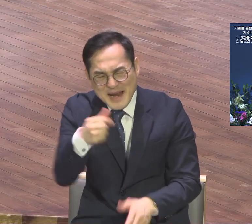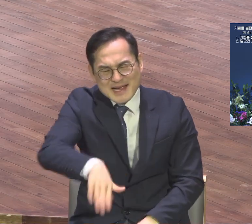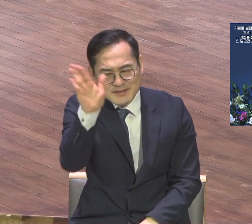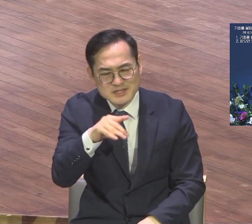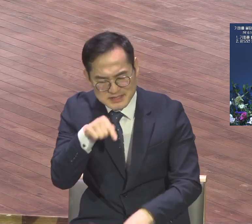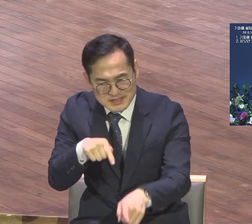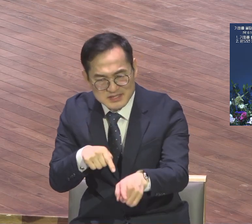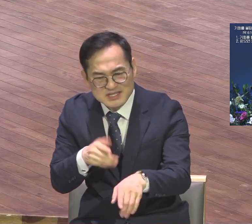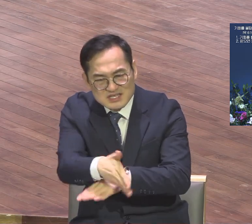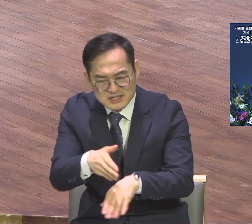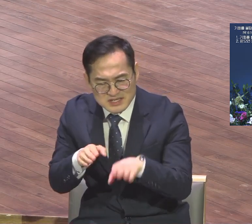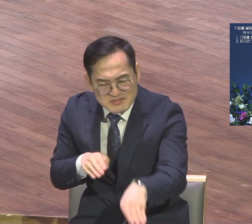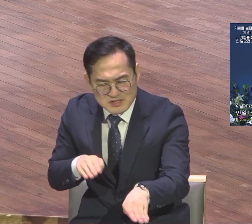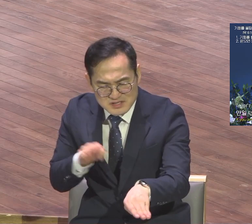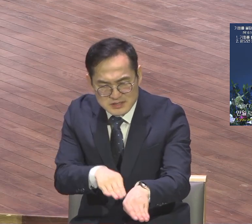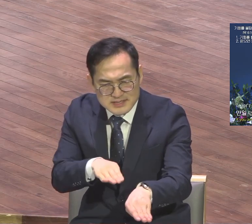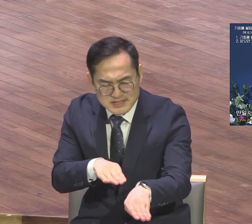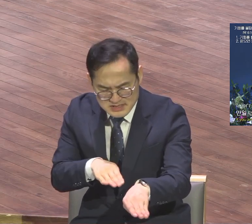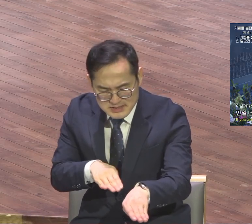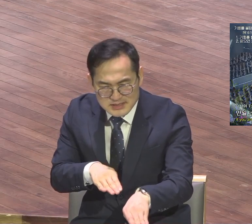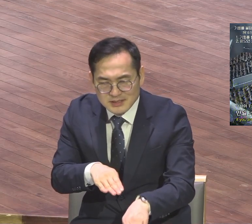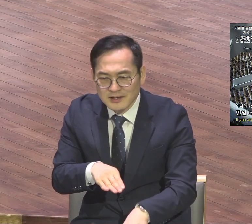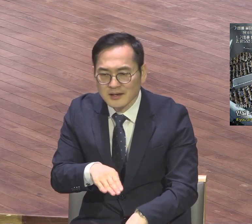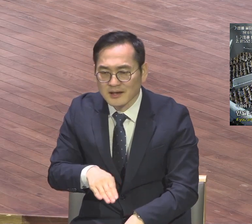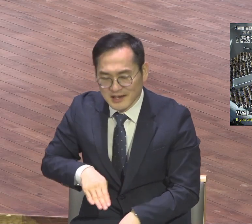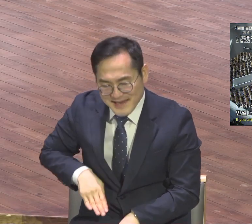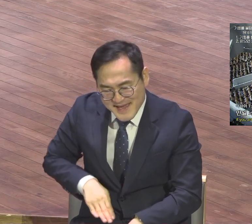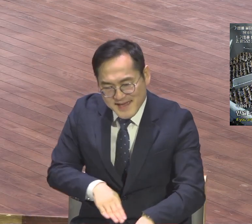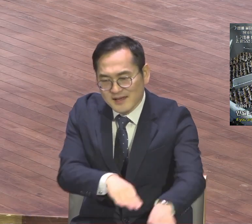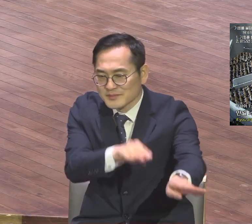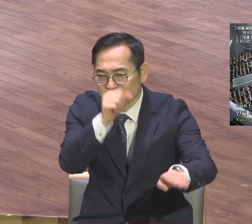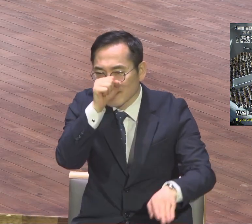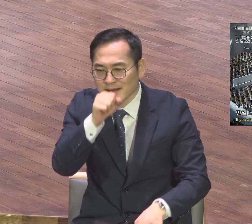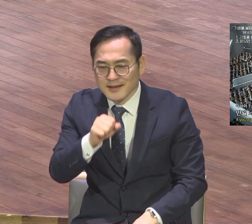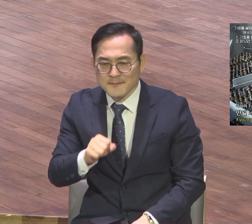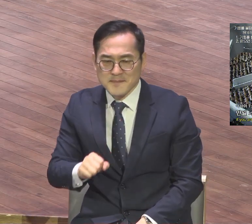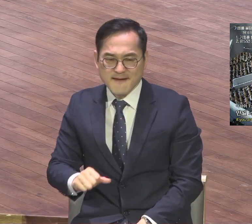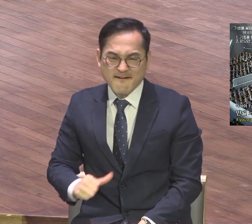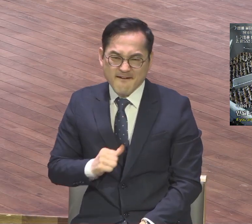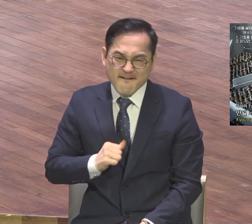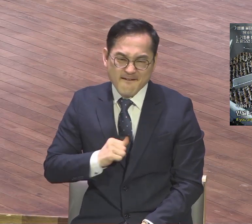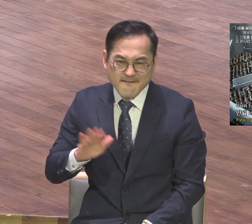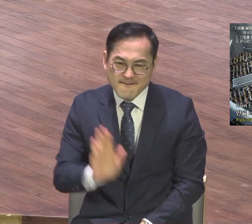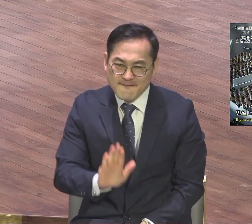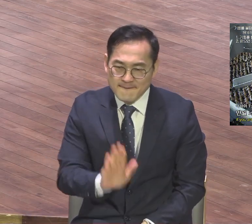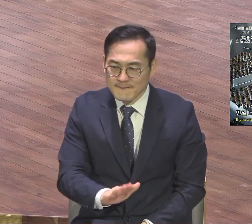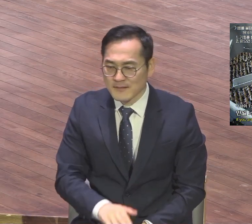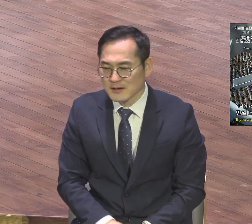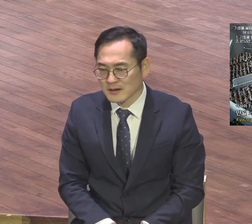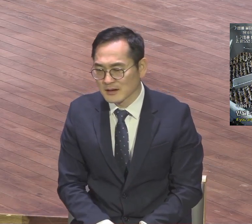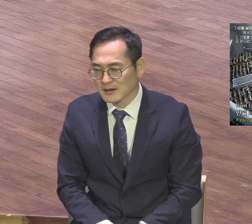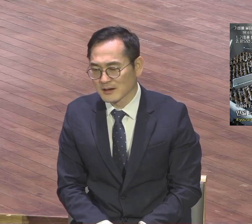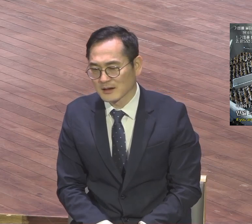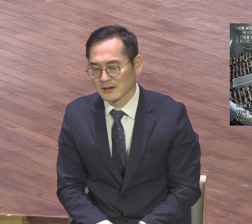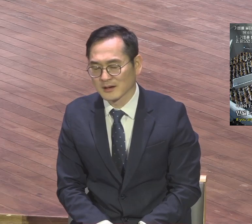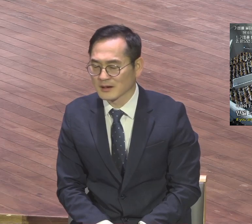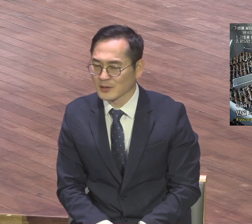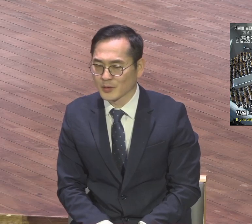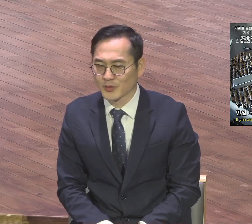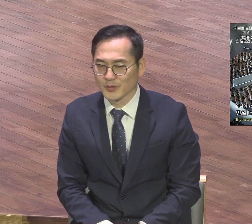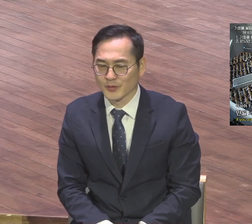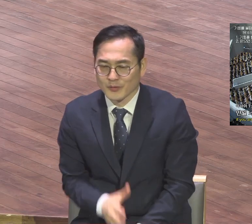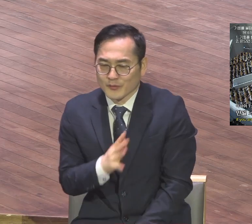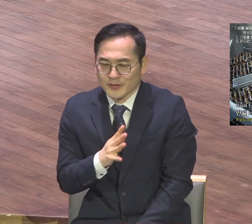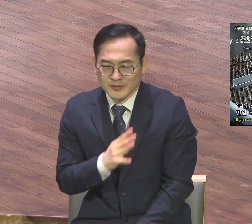이사야 7장 9절에 만일 너희가 굳게 믿지 아니하면